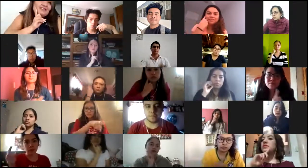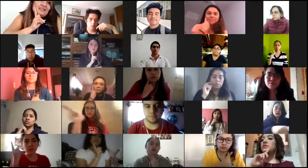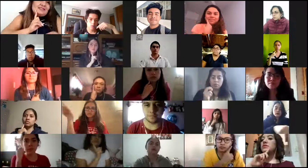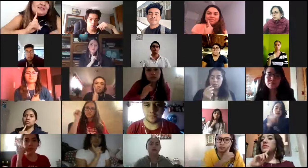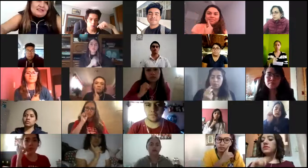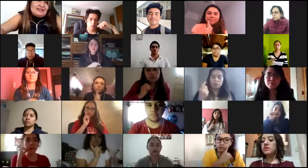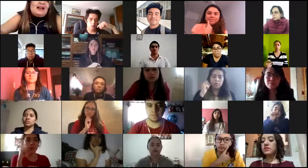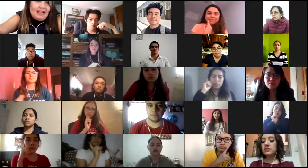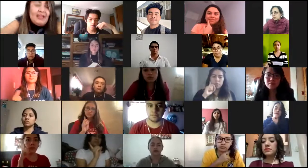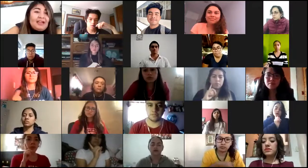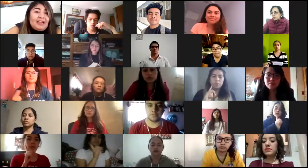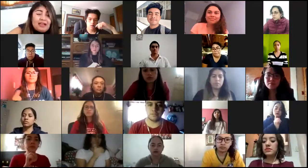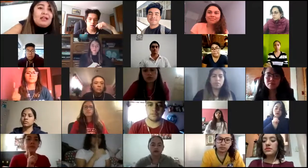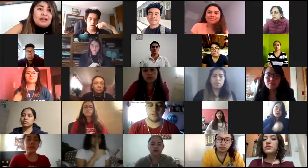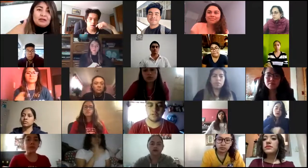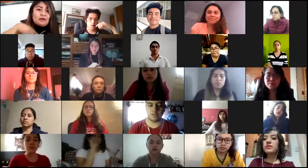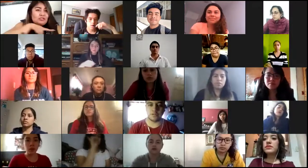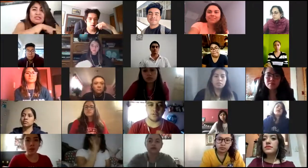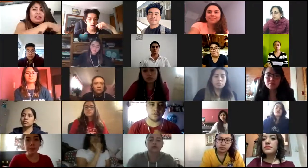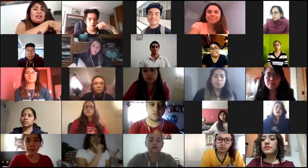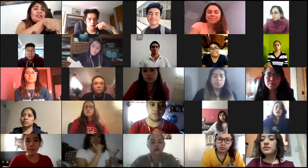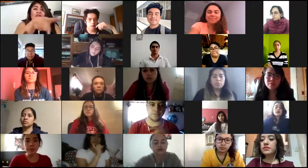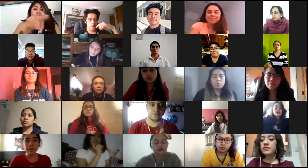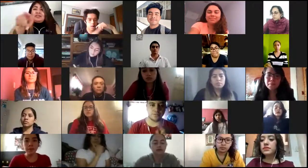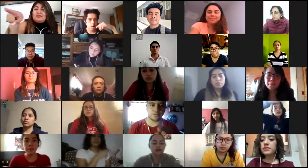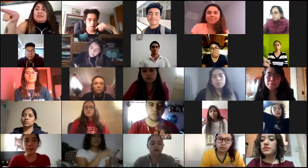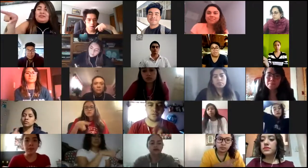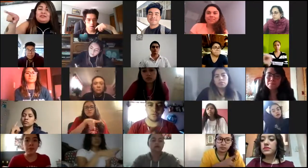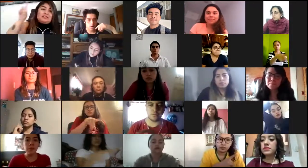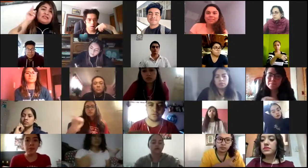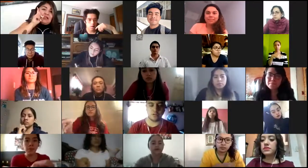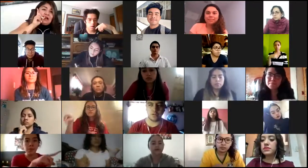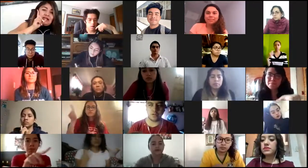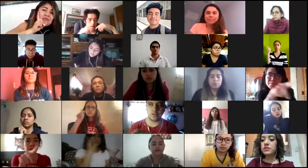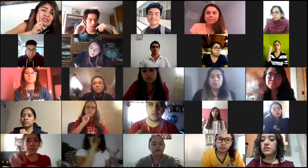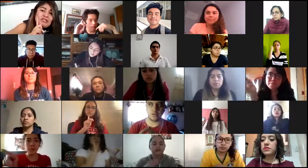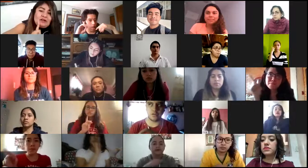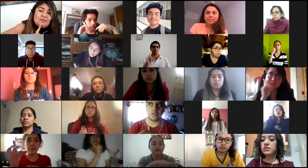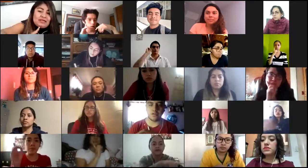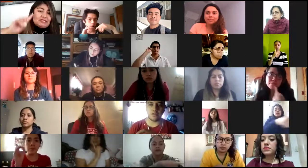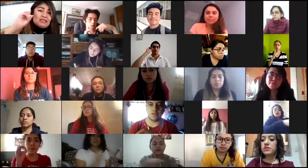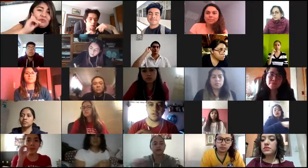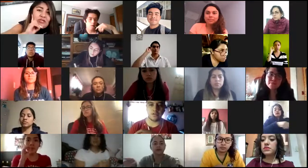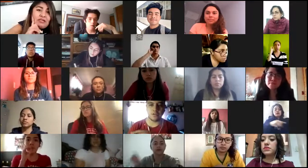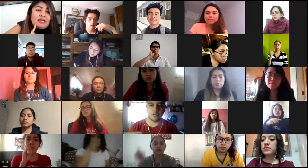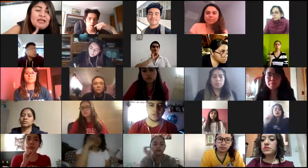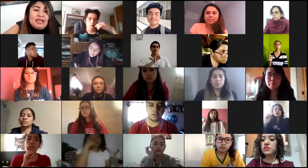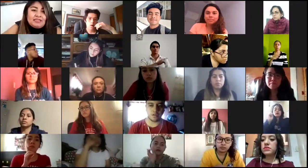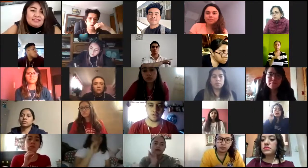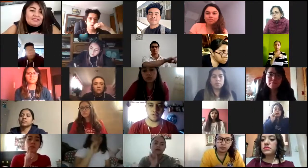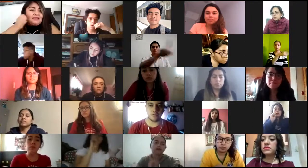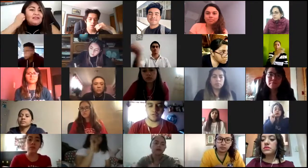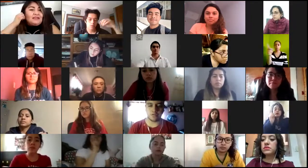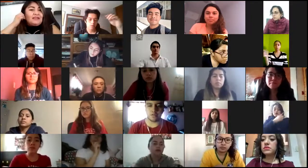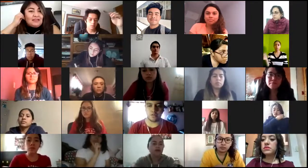Ellas. Ajá. Como si señalaran a todos, a todos, a todos, y le agregamos el género para decir que es mujer.